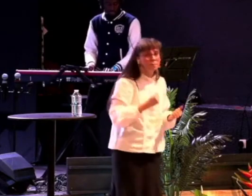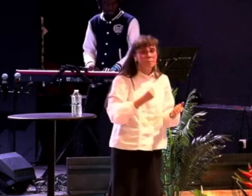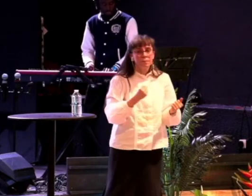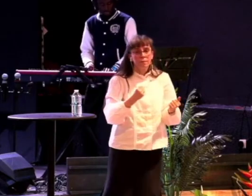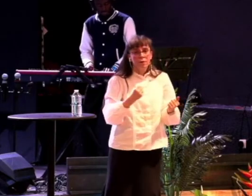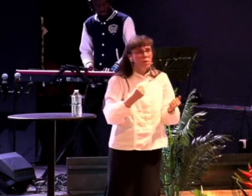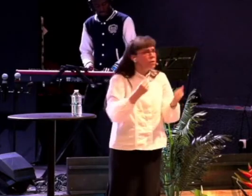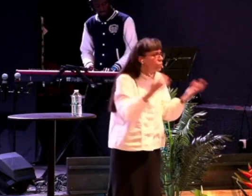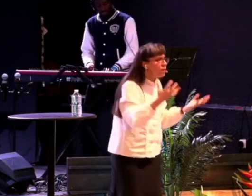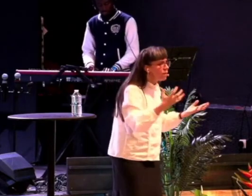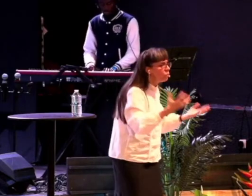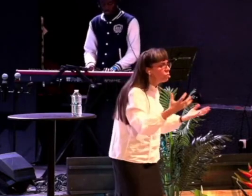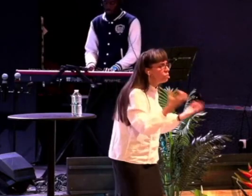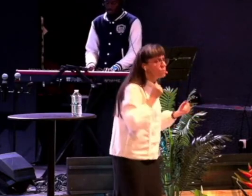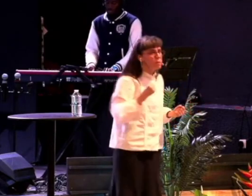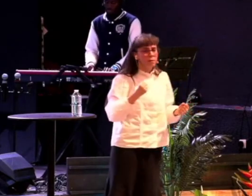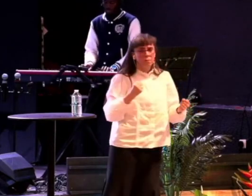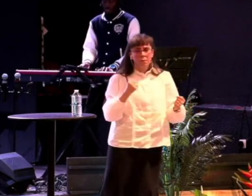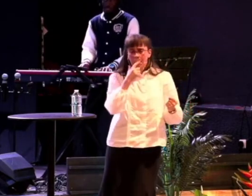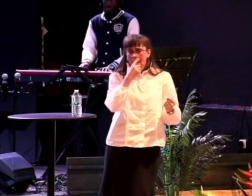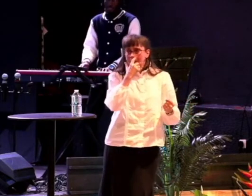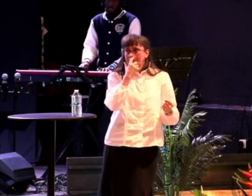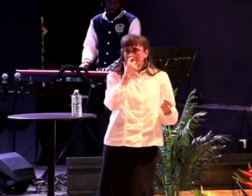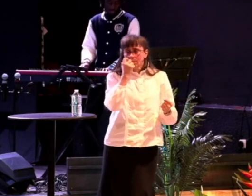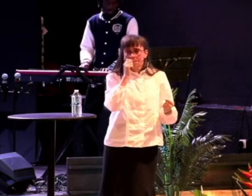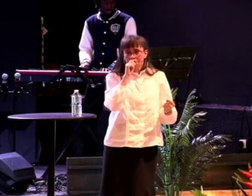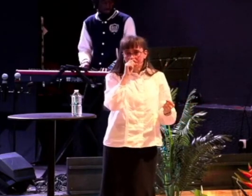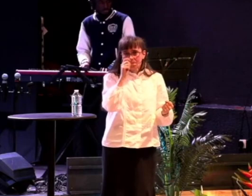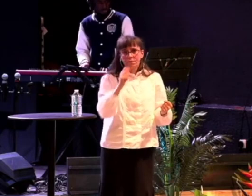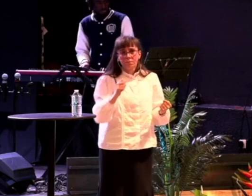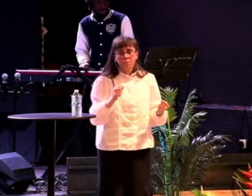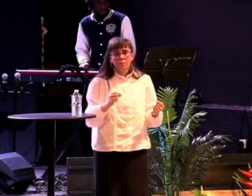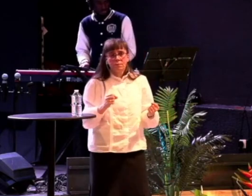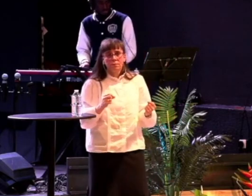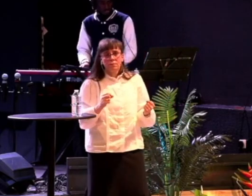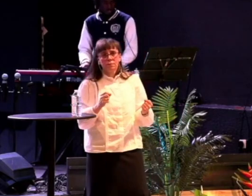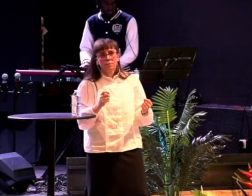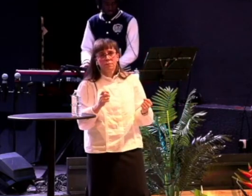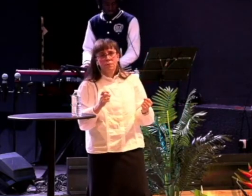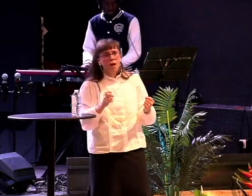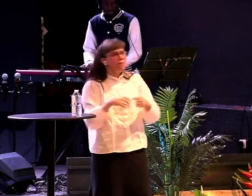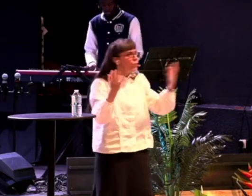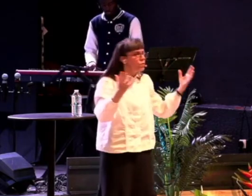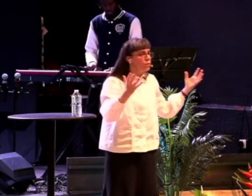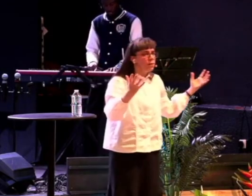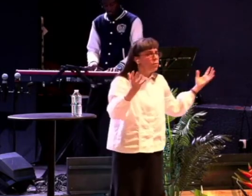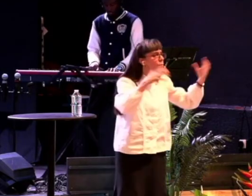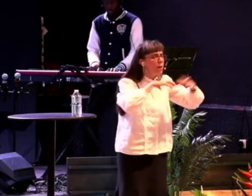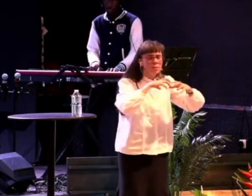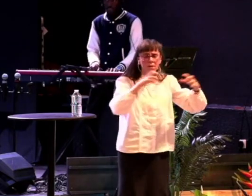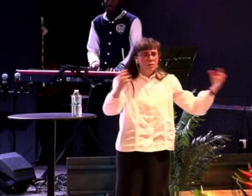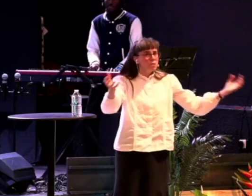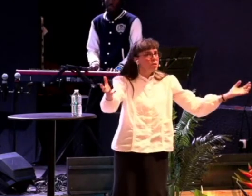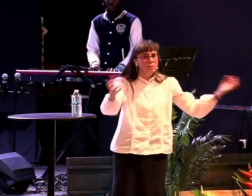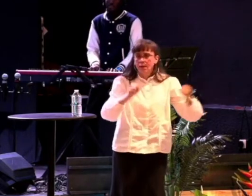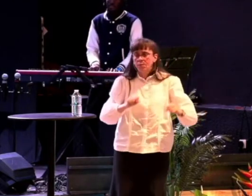Mais pourquoi il agit pas? Why don't you do something? J'ai l'impression que toutes les puissants des ténèbres se sont abattus sur moi. I have the impression that all the powers